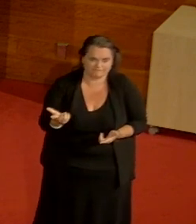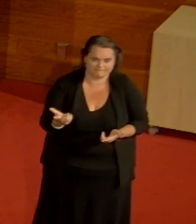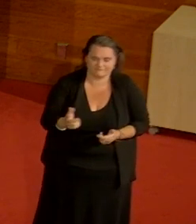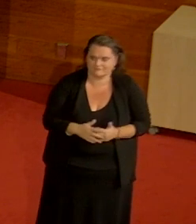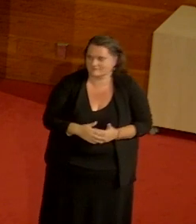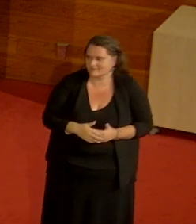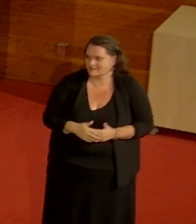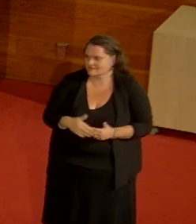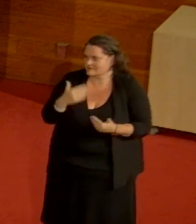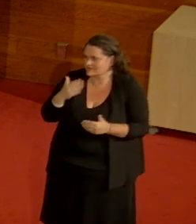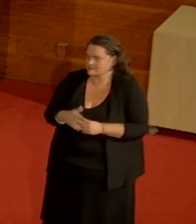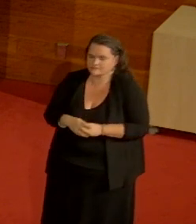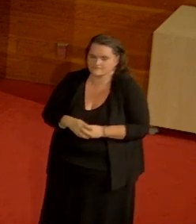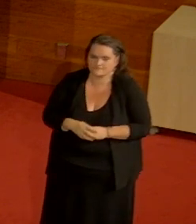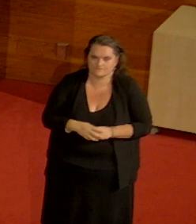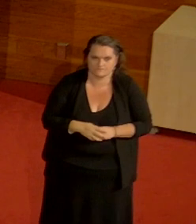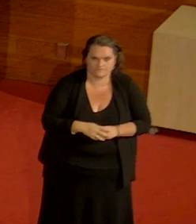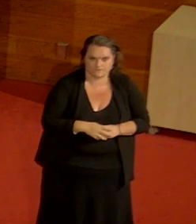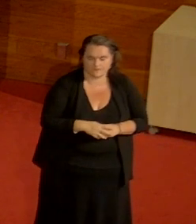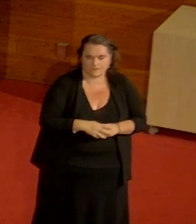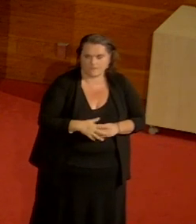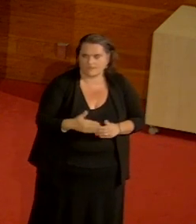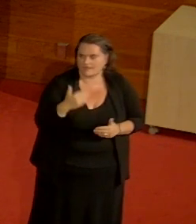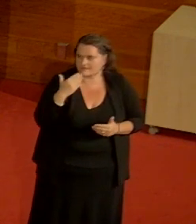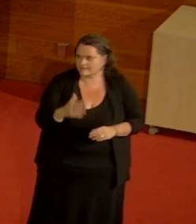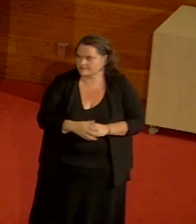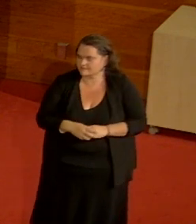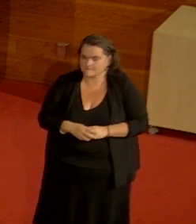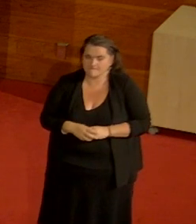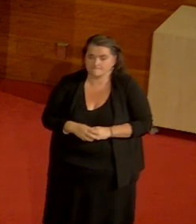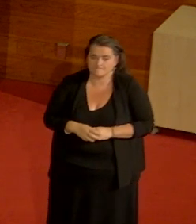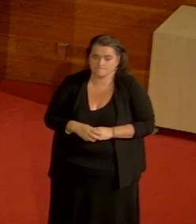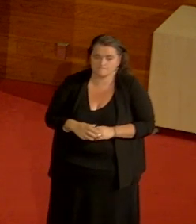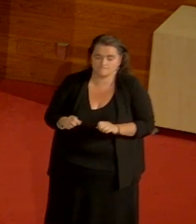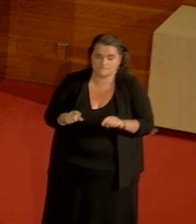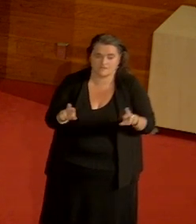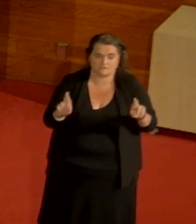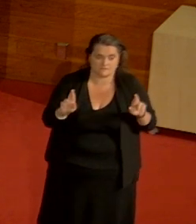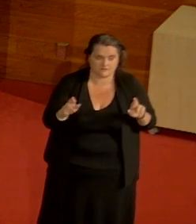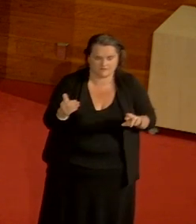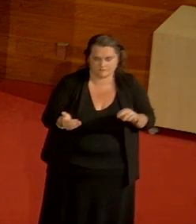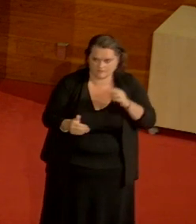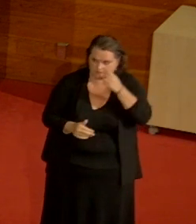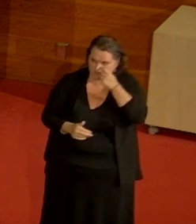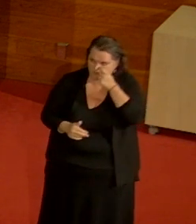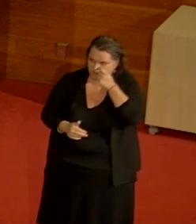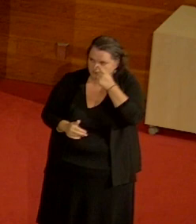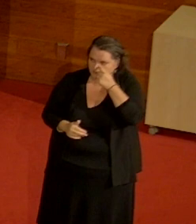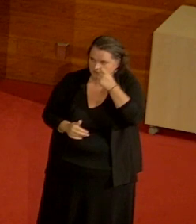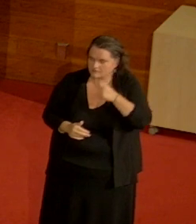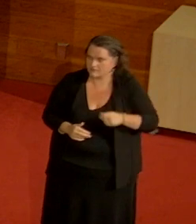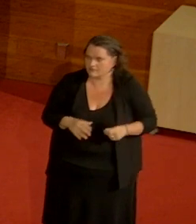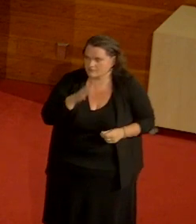te agradezco muchísimo esa eh visibilización de la de la esperanza como algo importante porque la esperanza